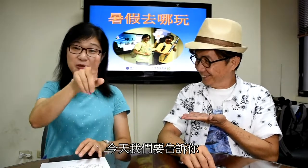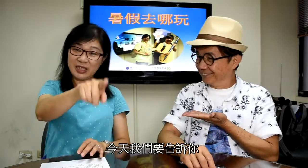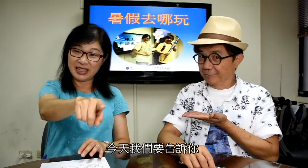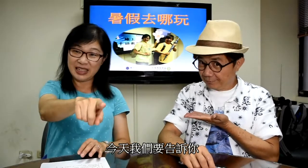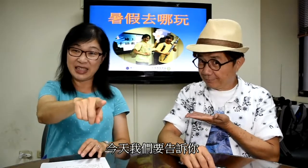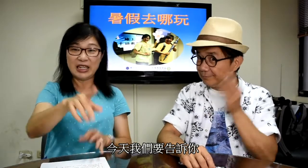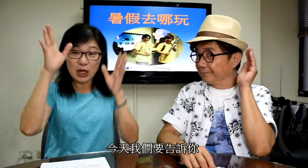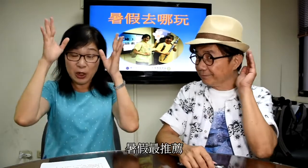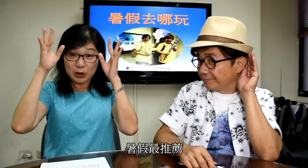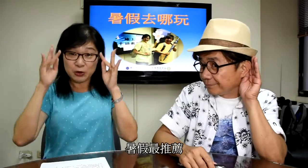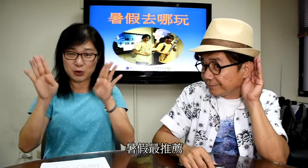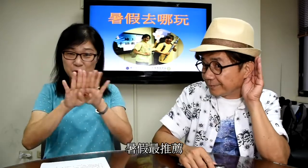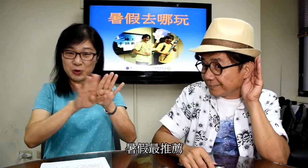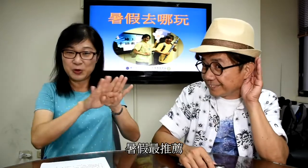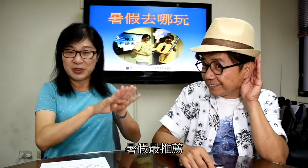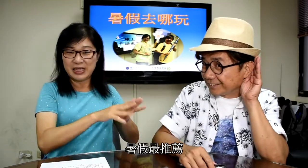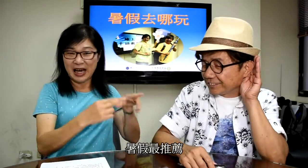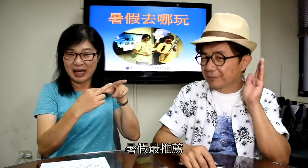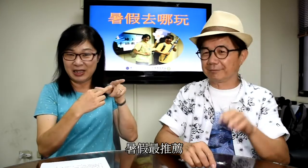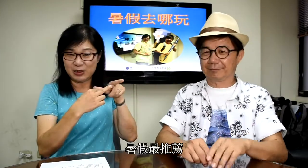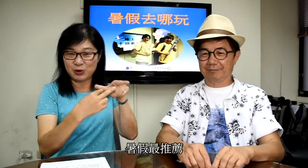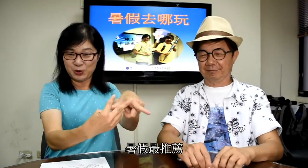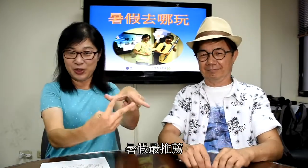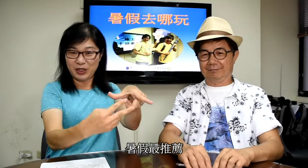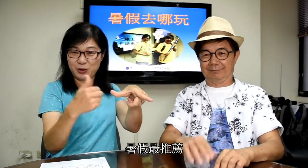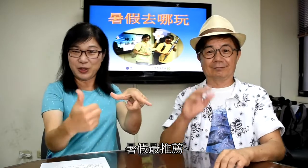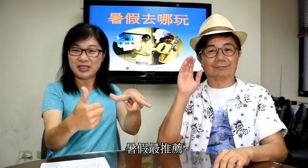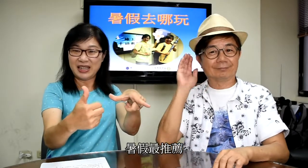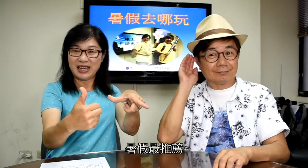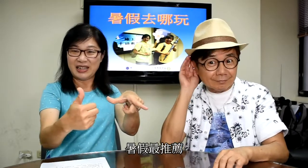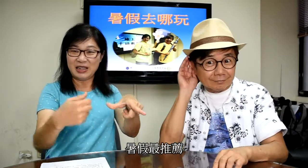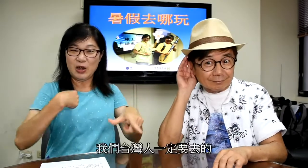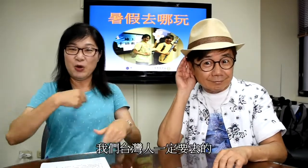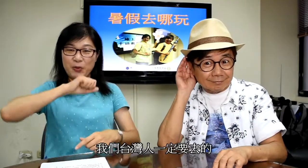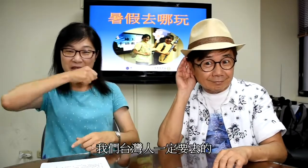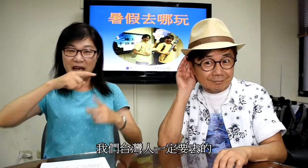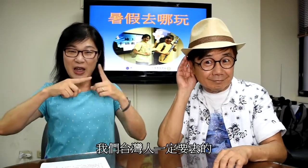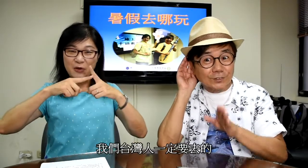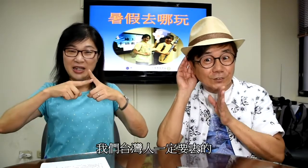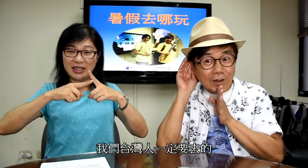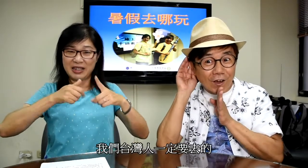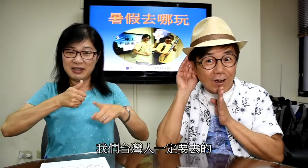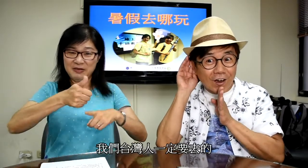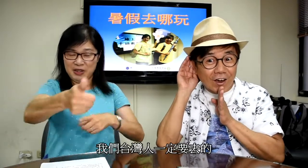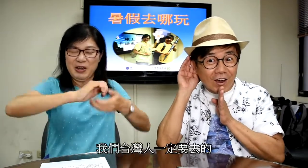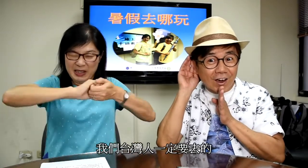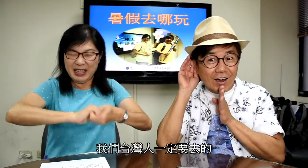你暑假最推荐我们台湾人一定